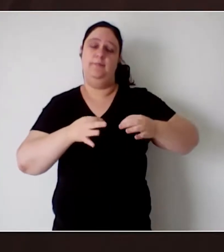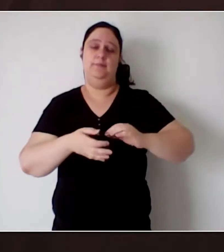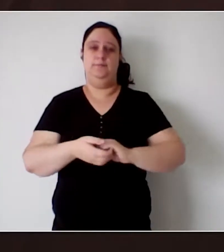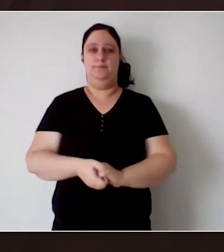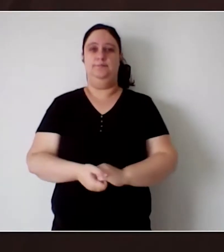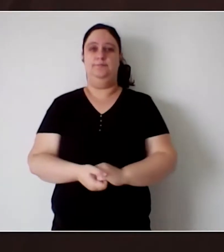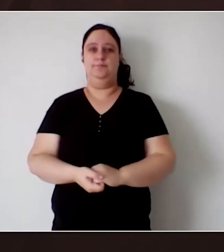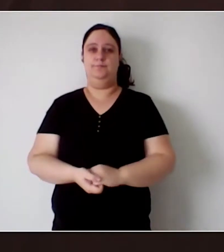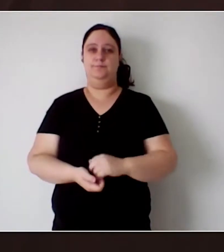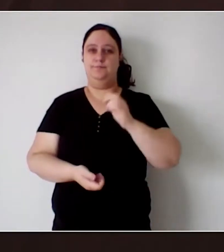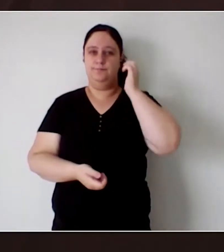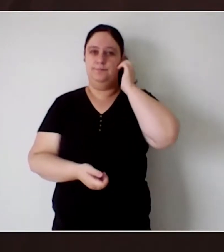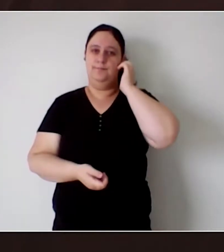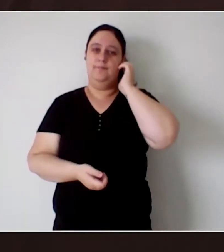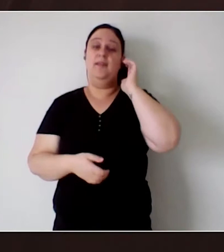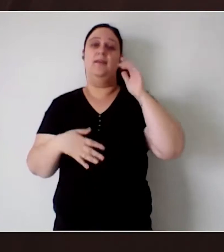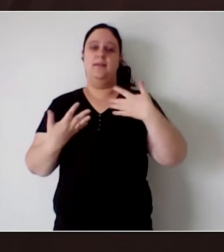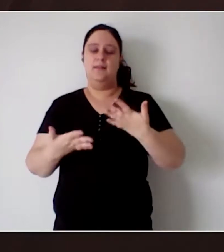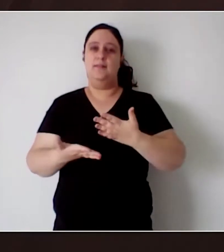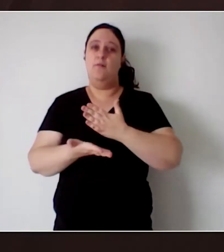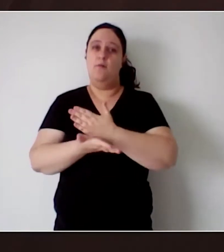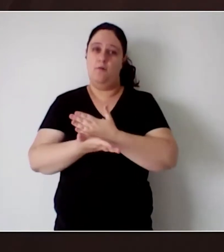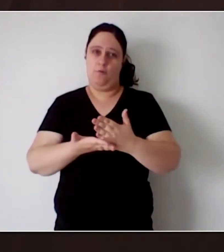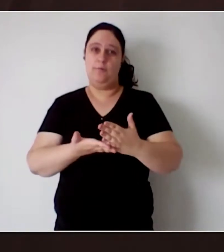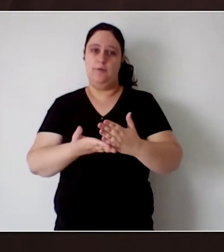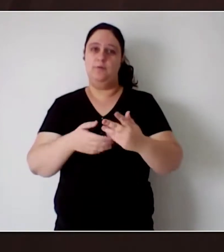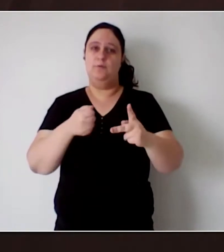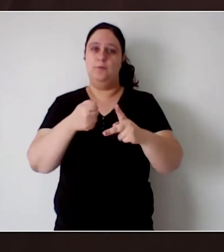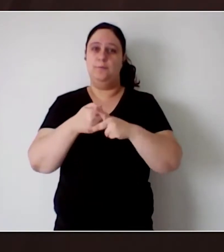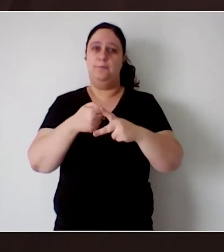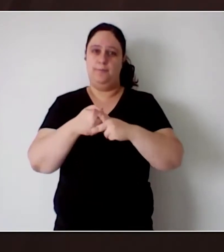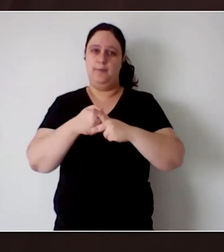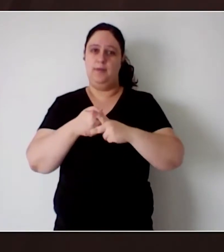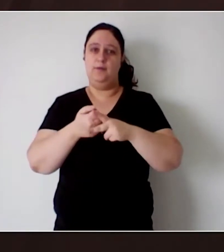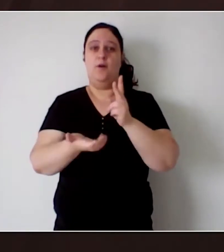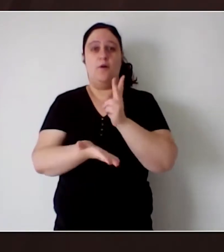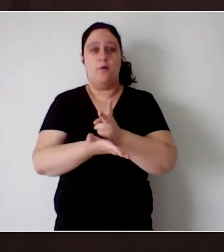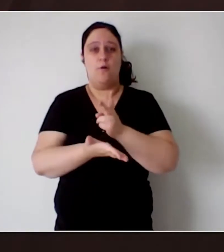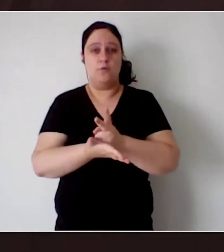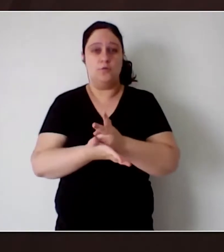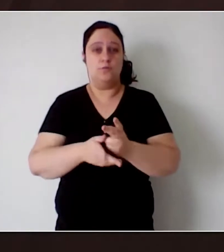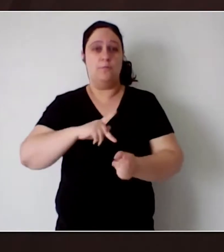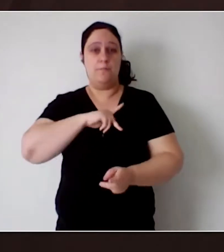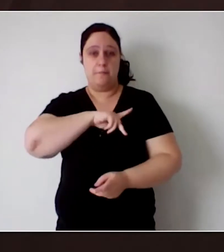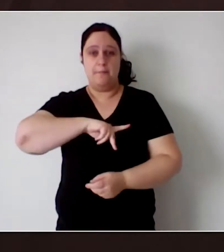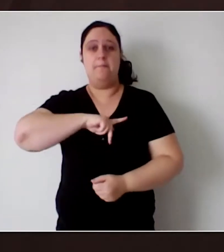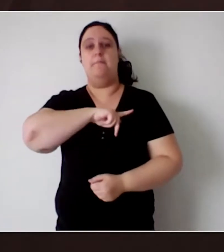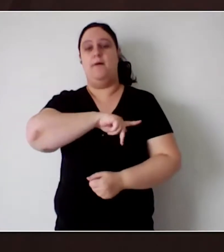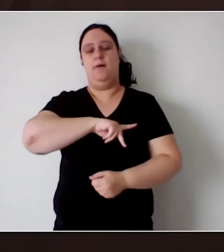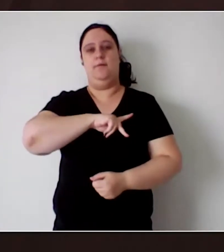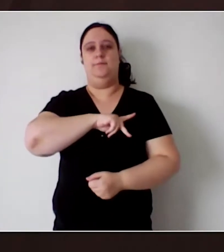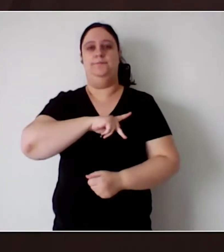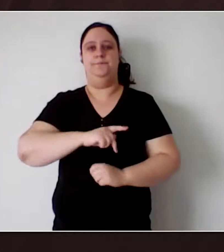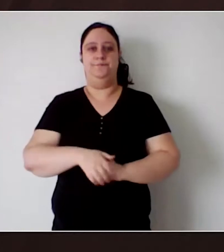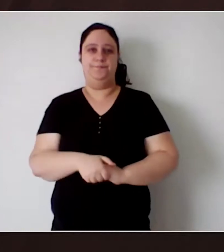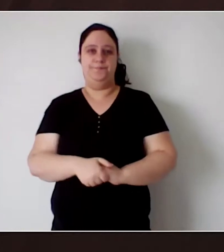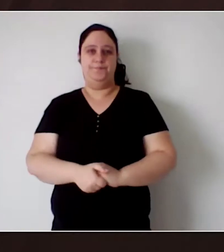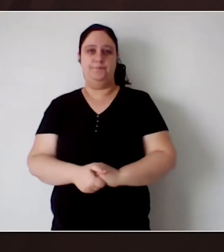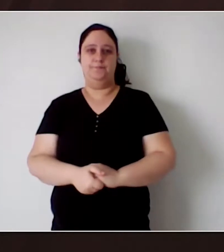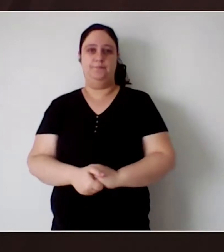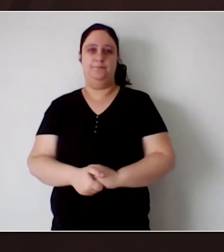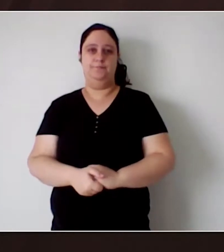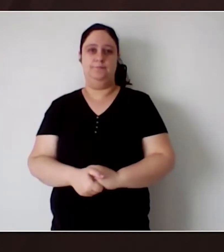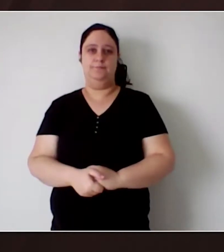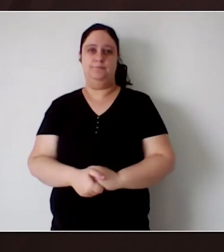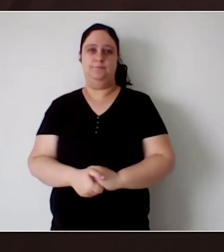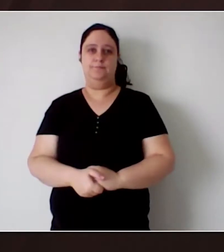Pedro, juntamente com os 11, e continuou com Paulo. E Paulo, então, praticamente, irmãos, depois